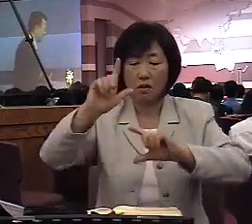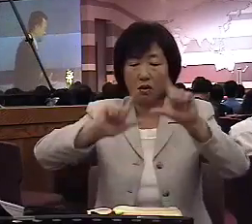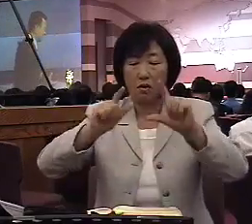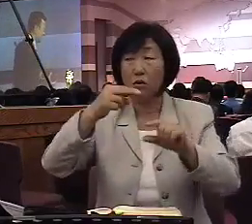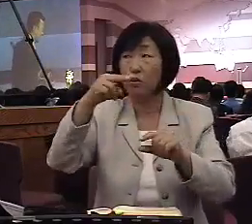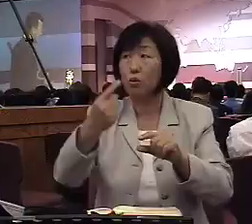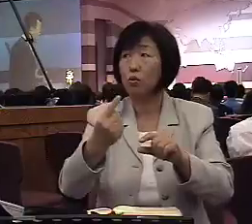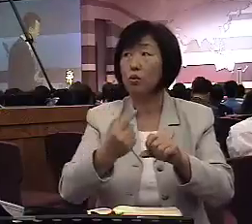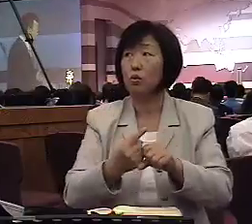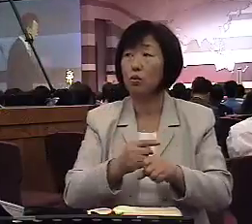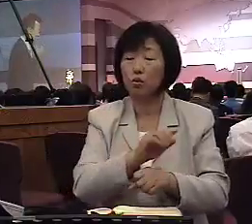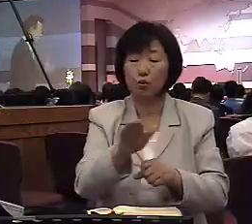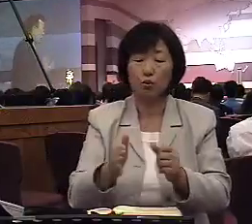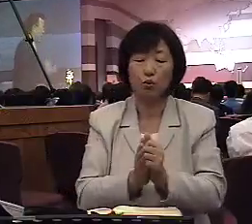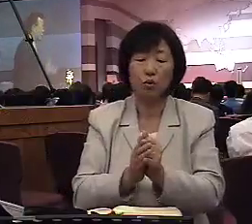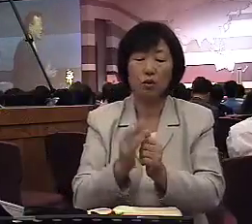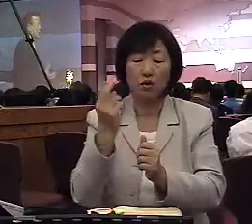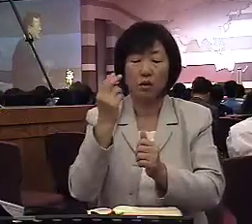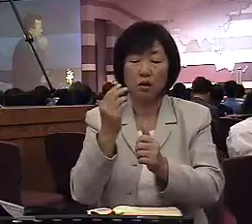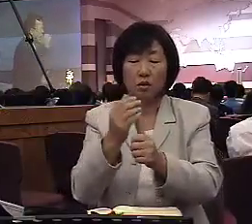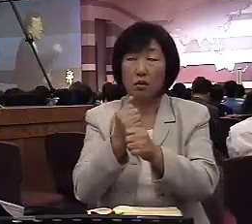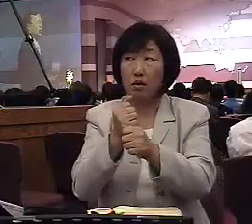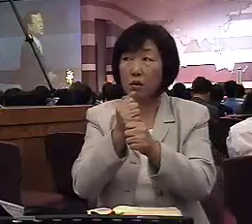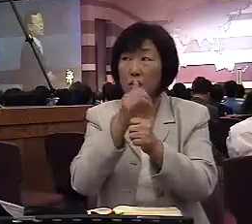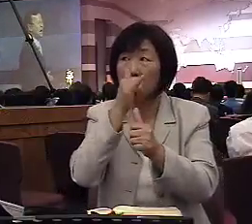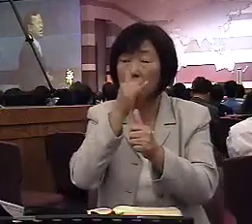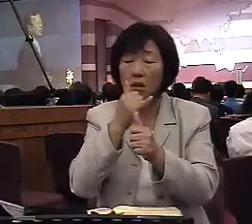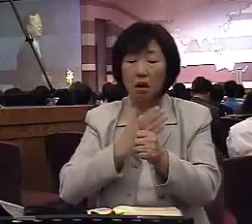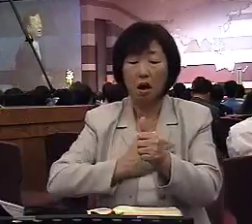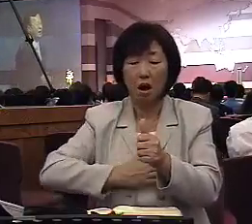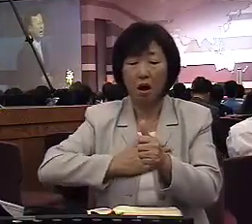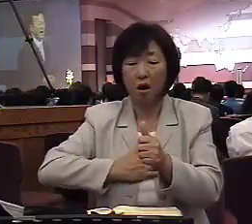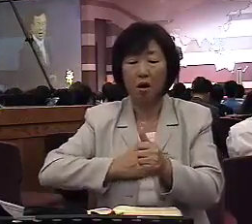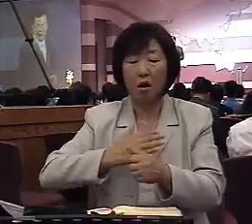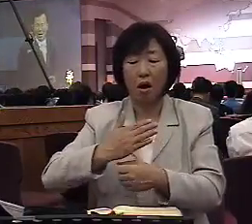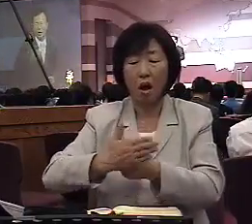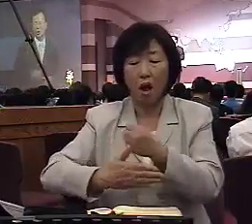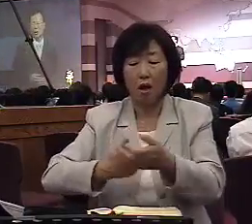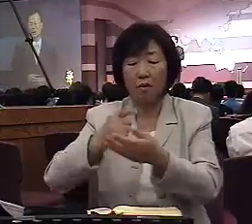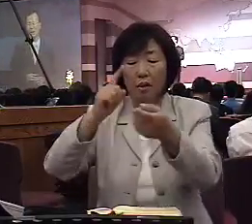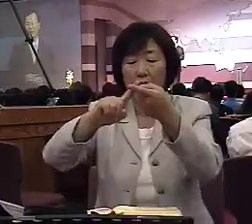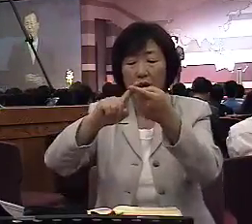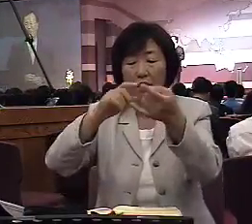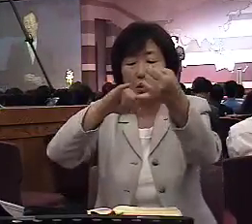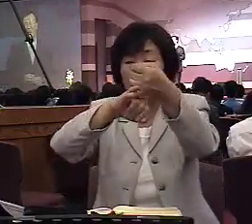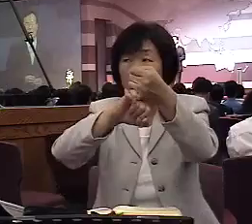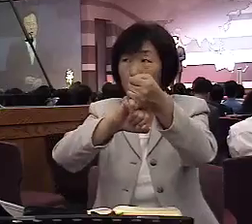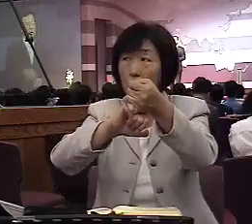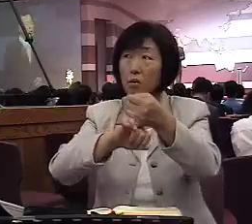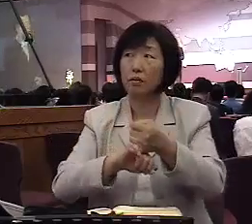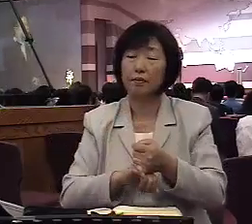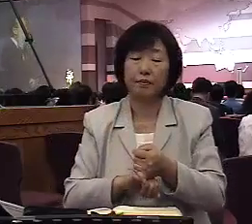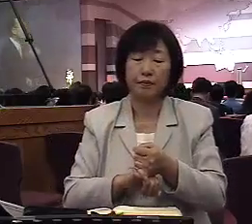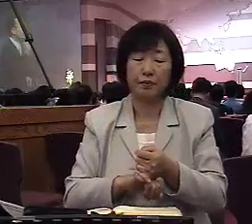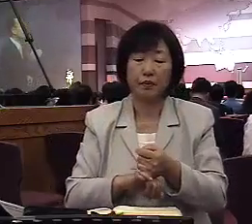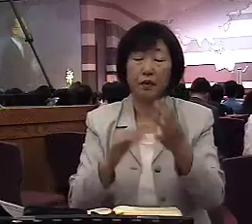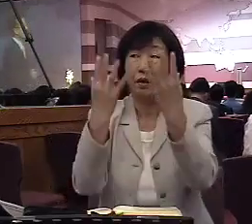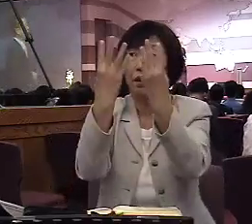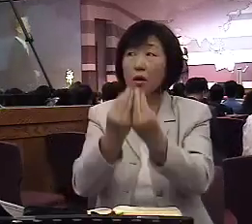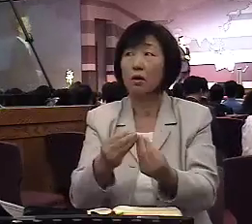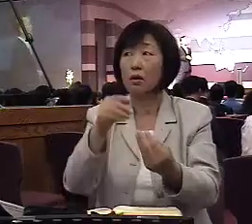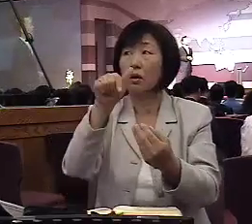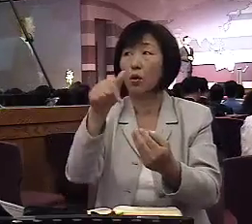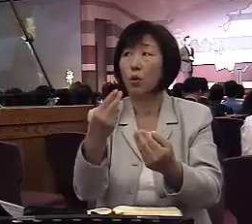상황에서도 우리를 지탱해주는 것은 아는 것입니다. 하나님에 대해, 하나님의 약속에 대해. 예를 들어 고린도전서